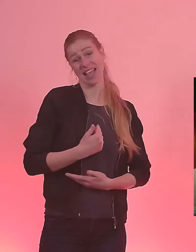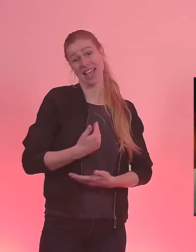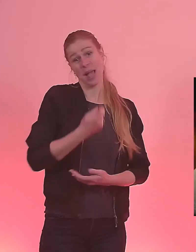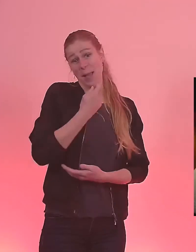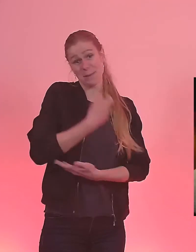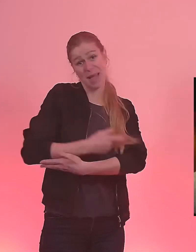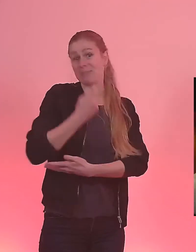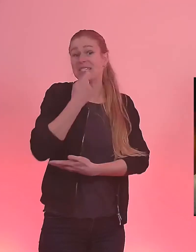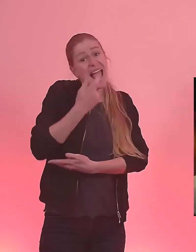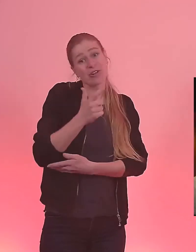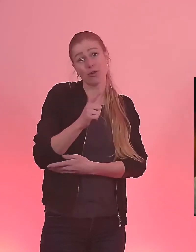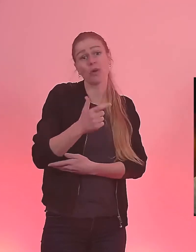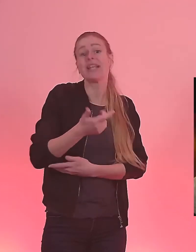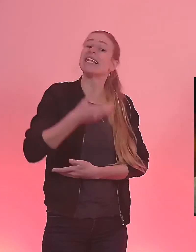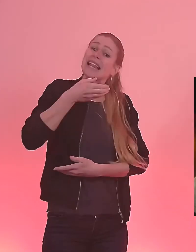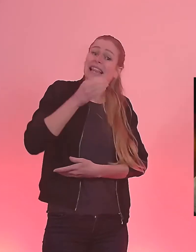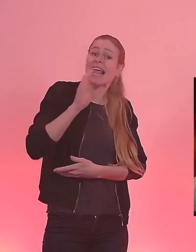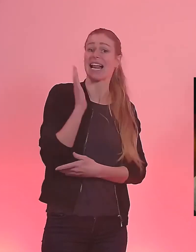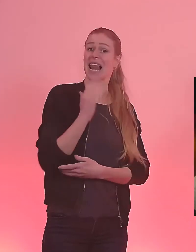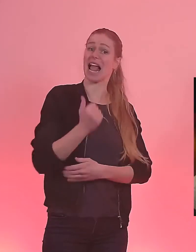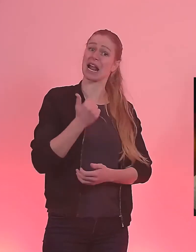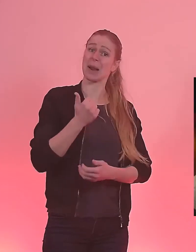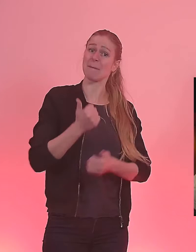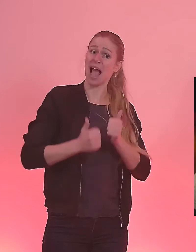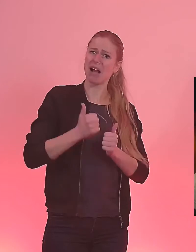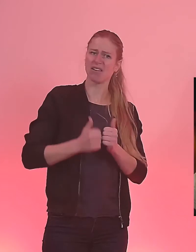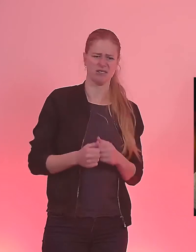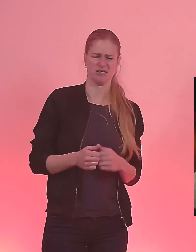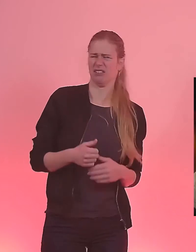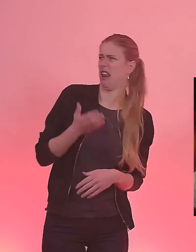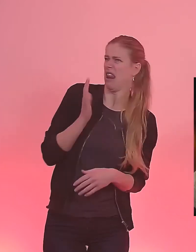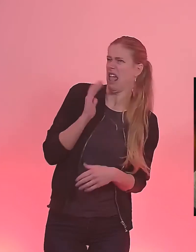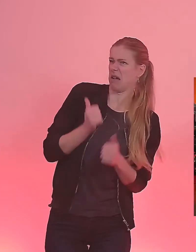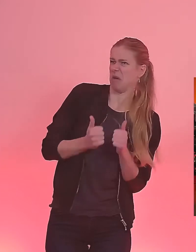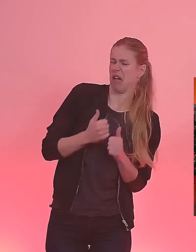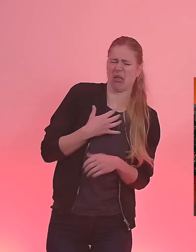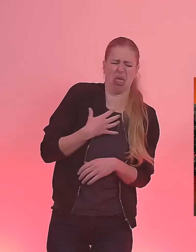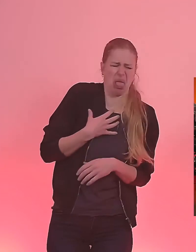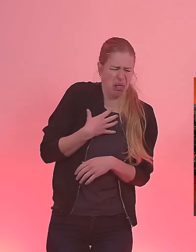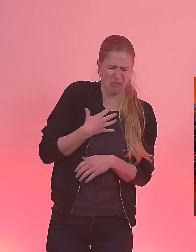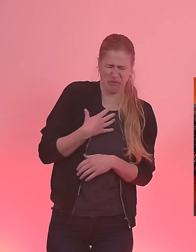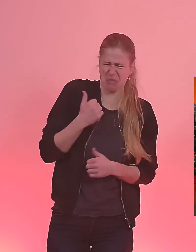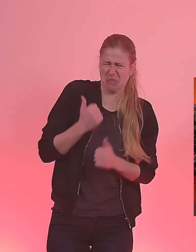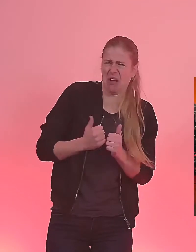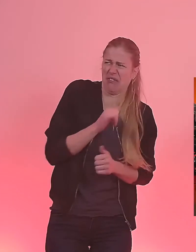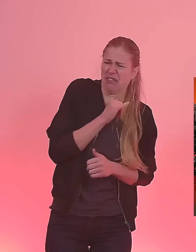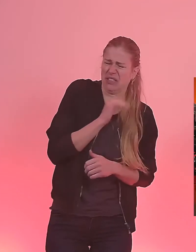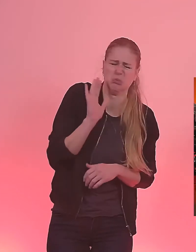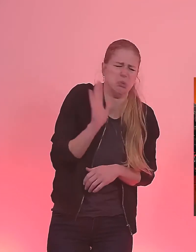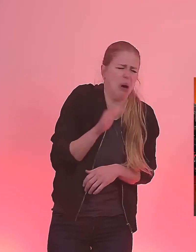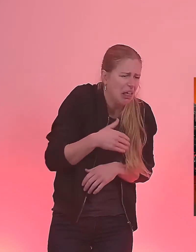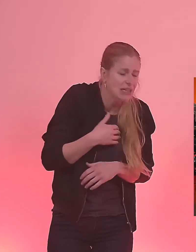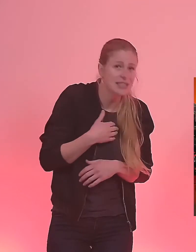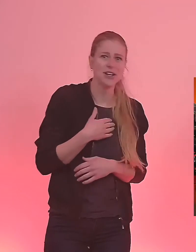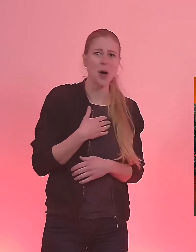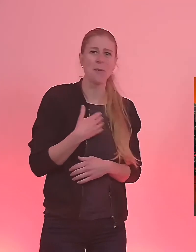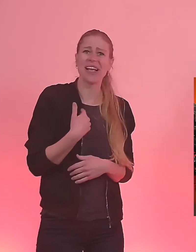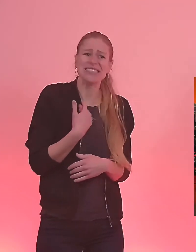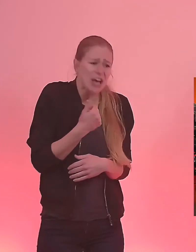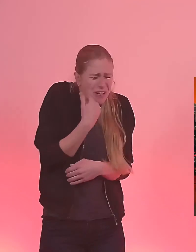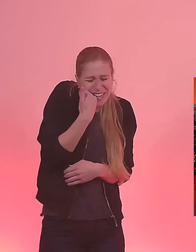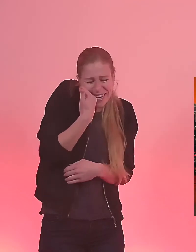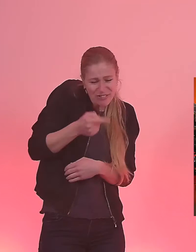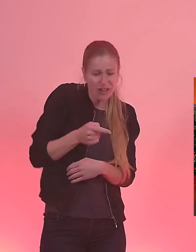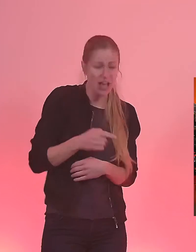melk. Oh. Lekker melk? Ik vind melk heel vies. Bah. Hey. Maar hij is zo lief. Hij is heel lief. Van je, Sophie, ik vind het echt